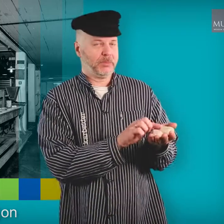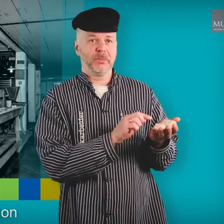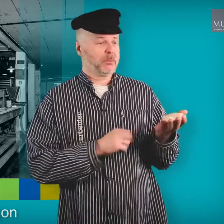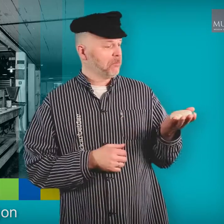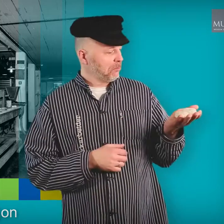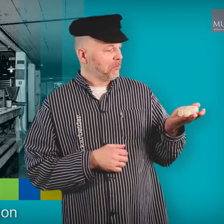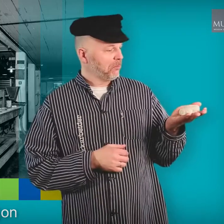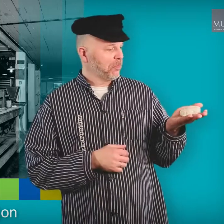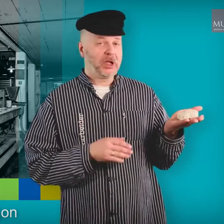Og to fiskeboller.